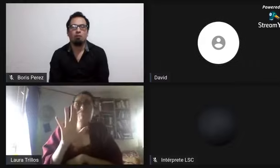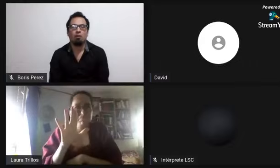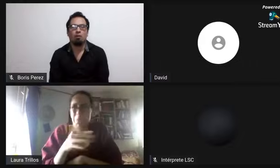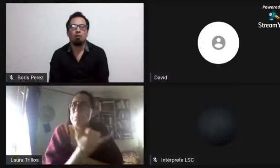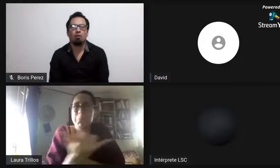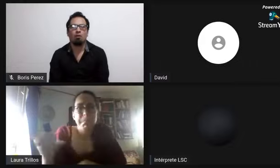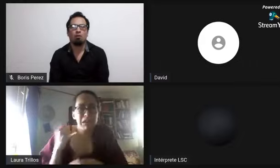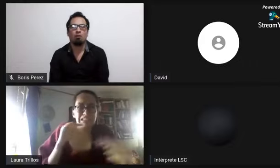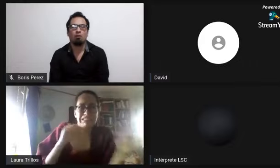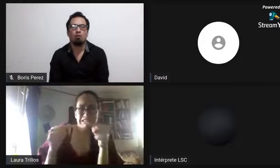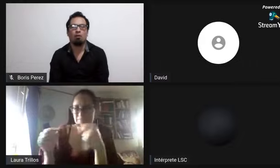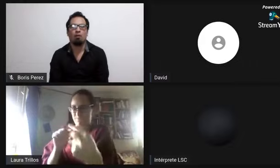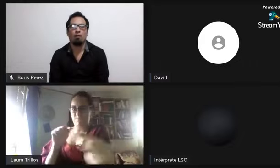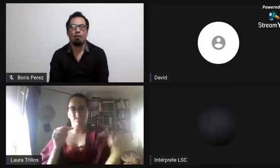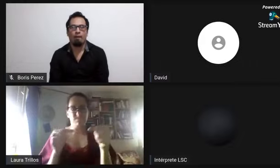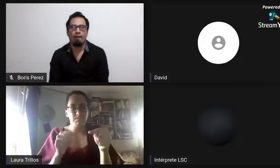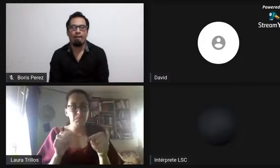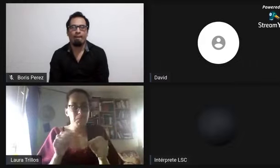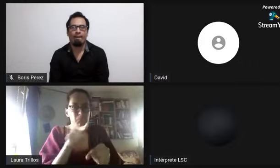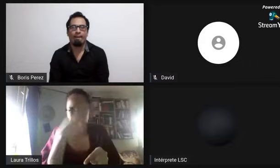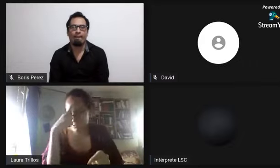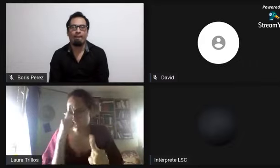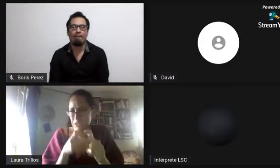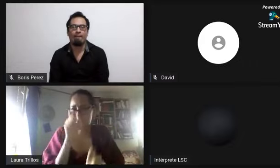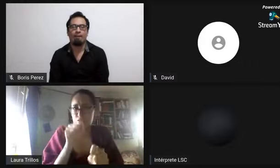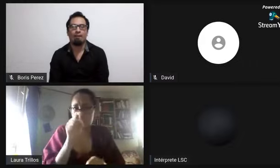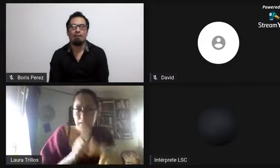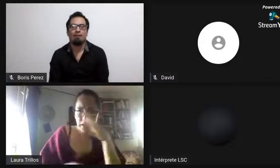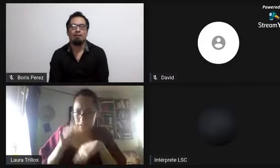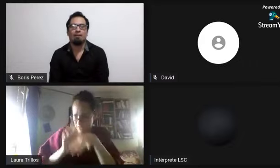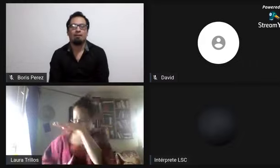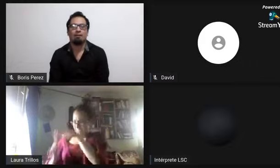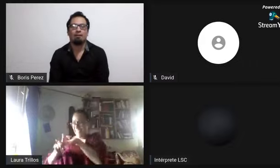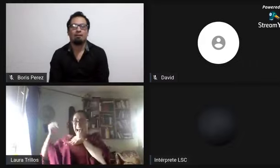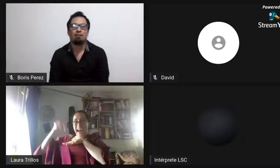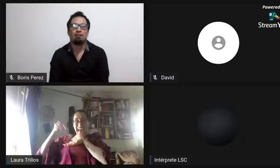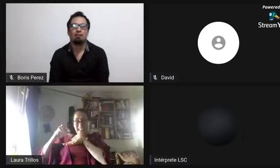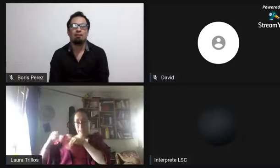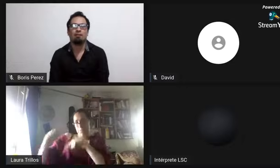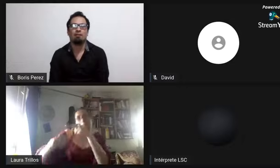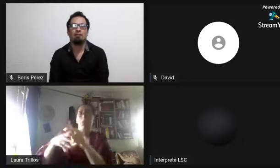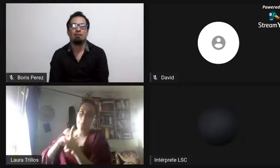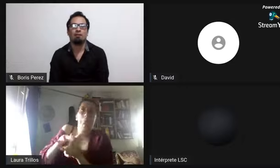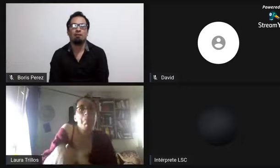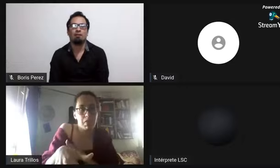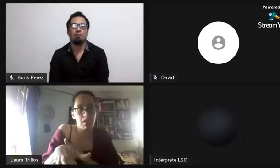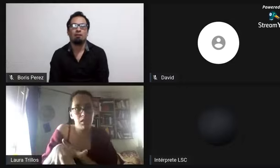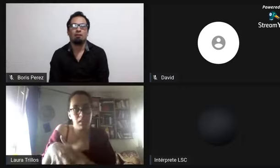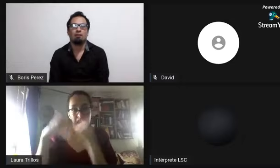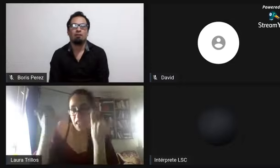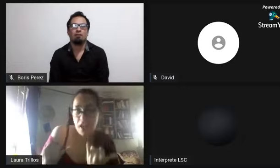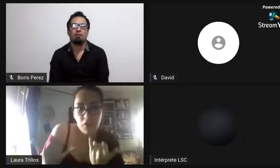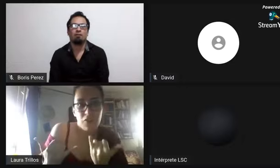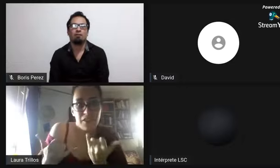administraciones. Sí, yo sé que había muchas diferencias